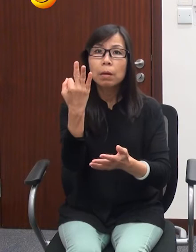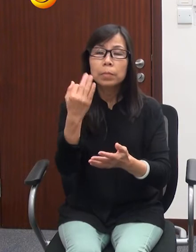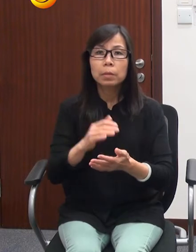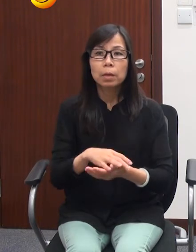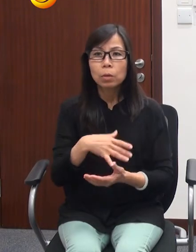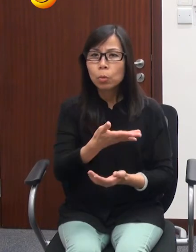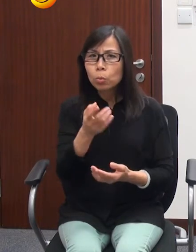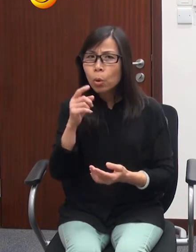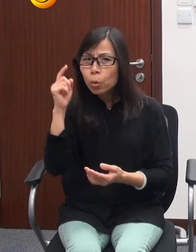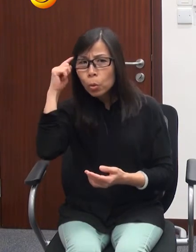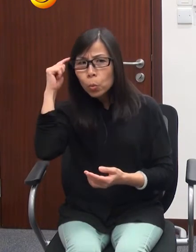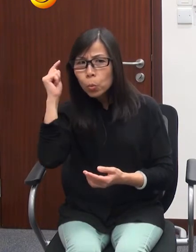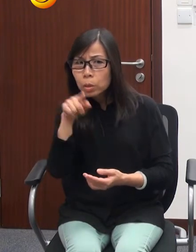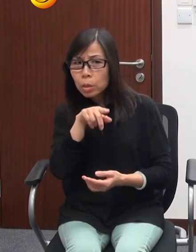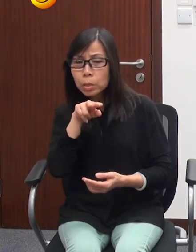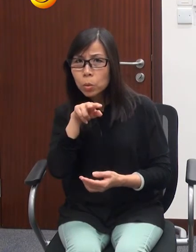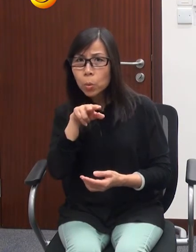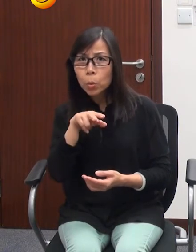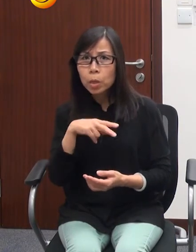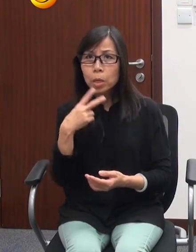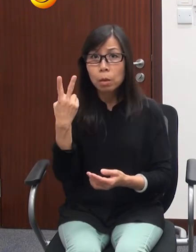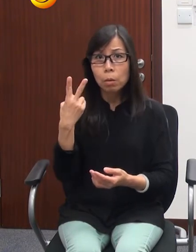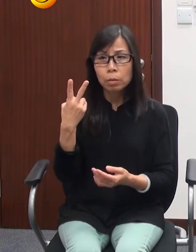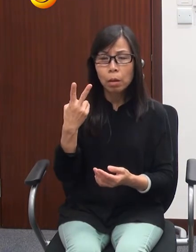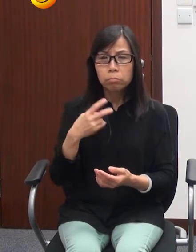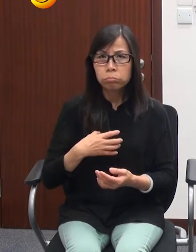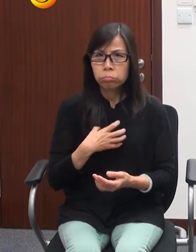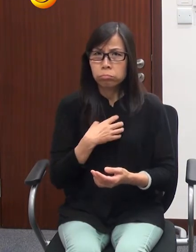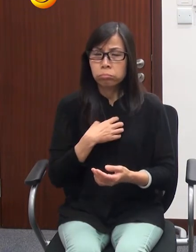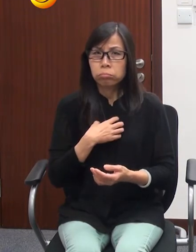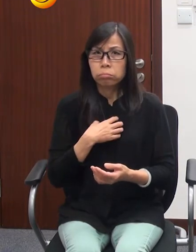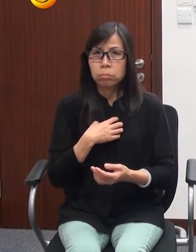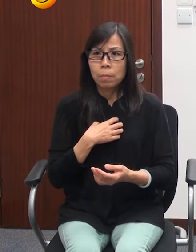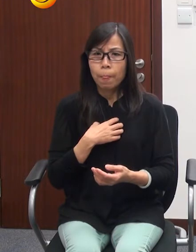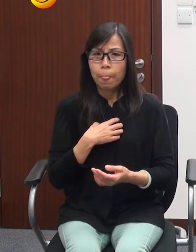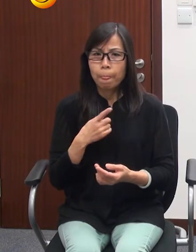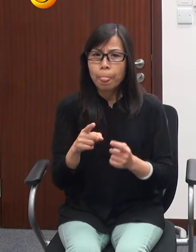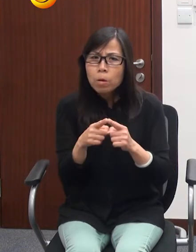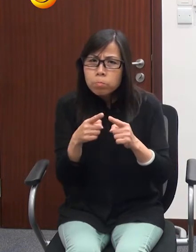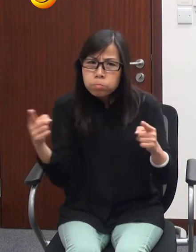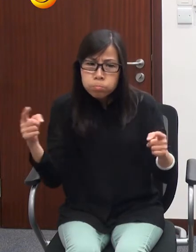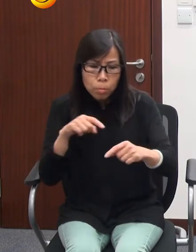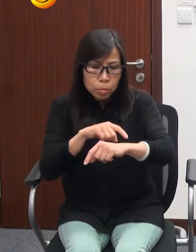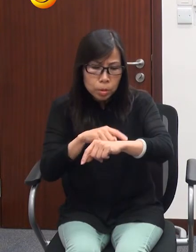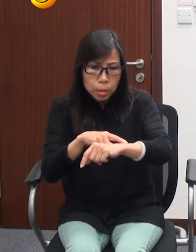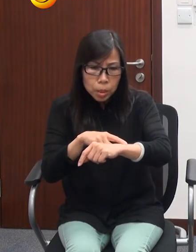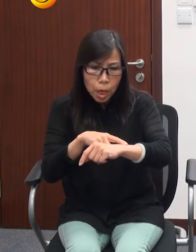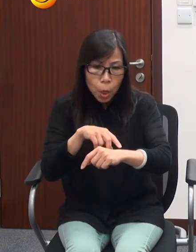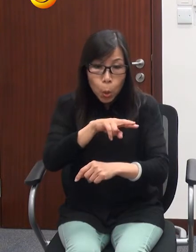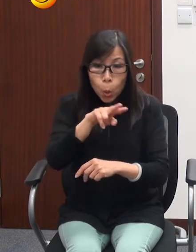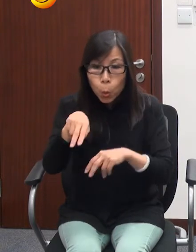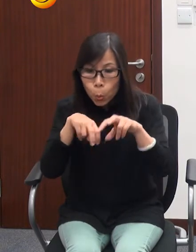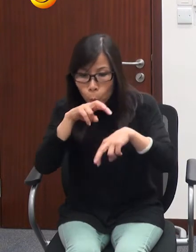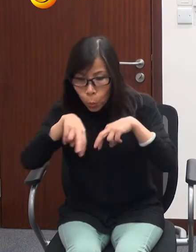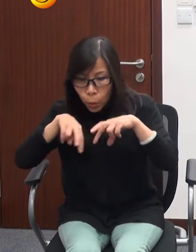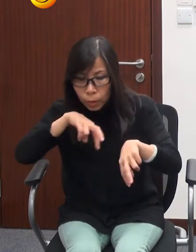你，只不過係因為兩單，其實有啲人覺得唔係話一個要好長時間搜證嘅一個即係檢